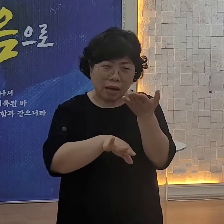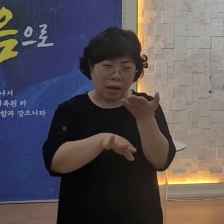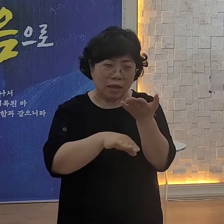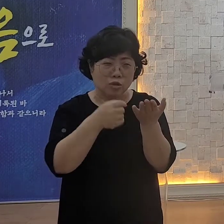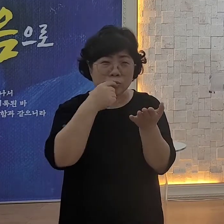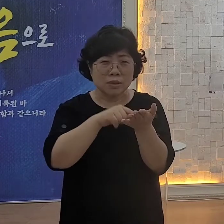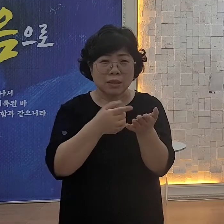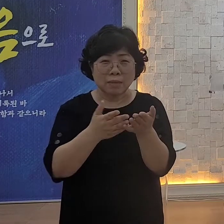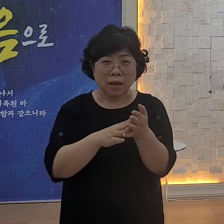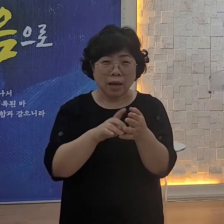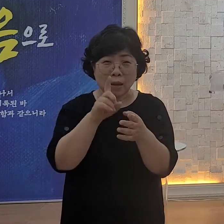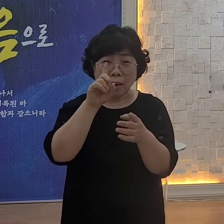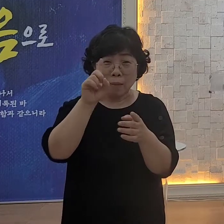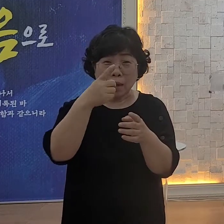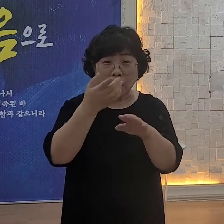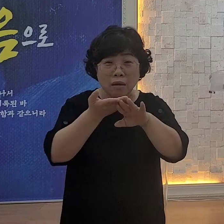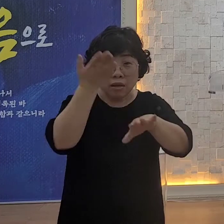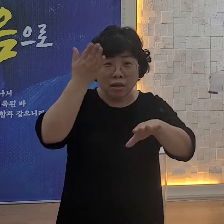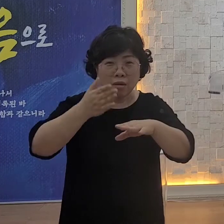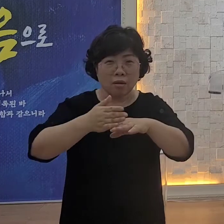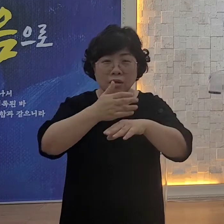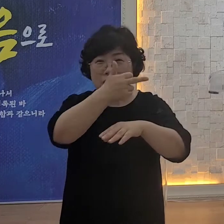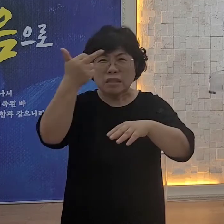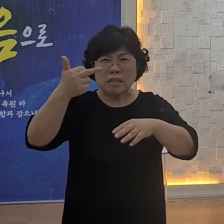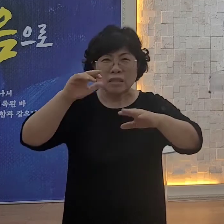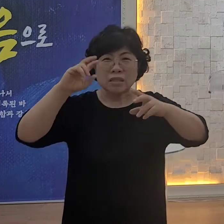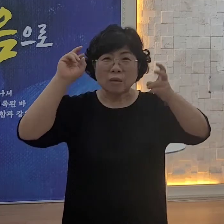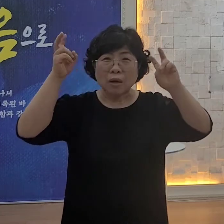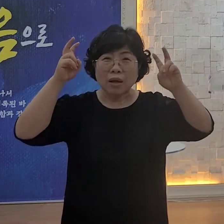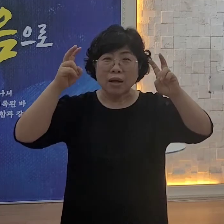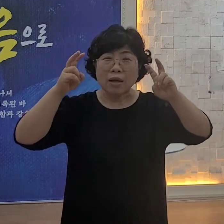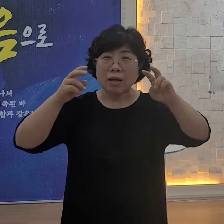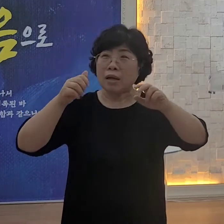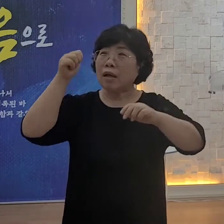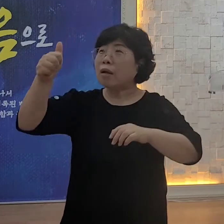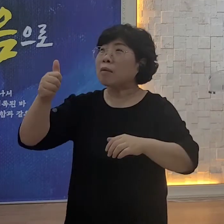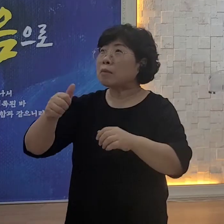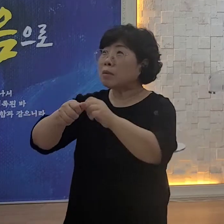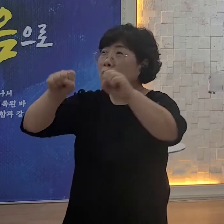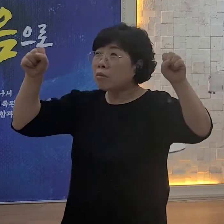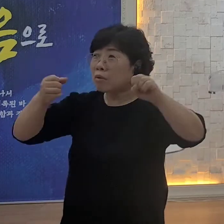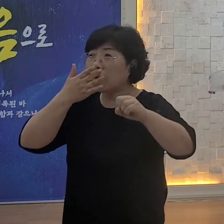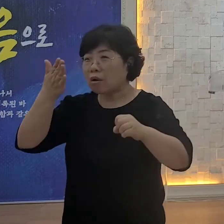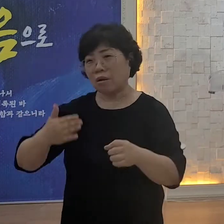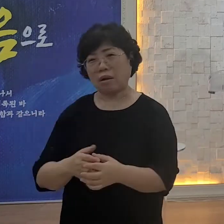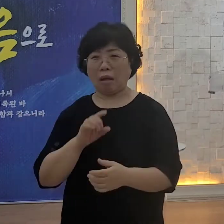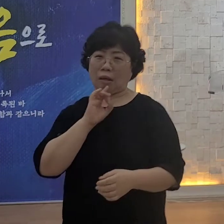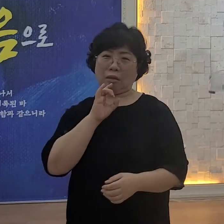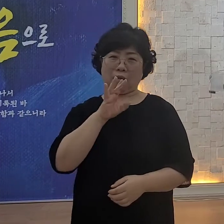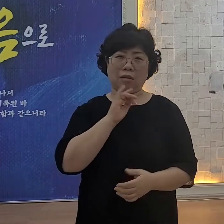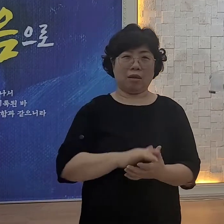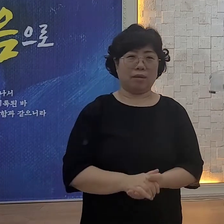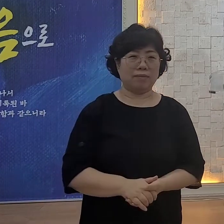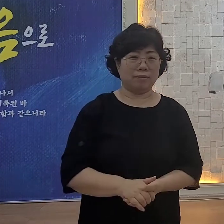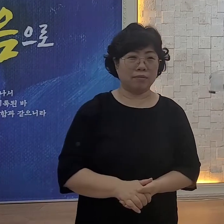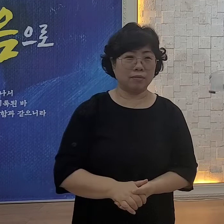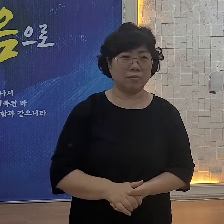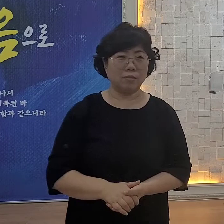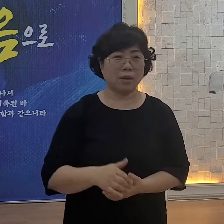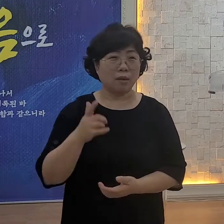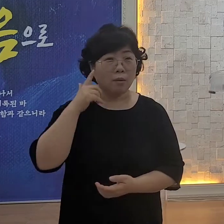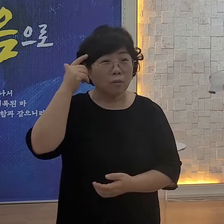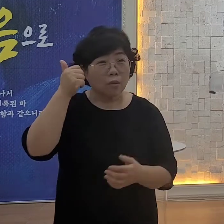이상의 그런 큰 기업에서 자기가 그냥 사장님한테 사장님하고 문 열고 들어갈 수 있어요? 안 됩니다. 여러분 저도